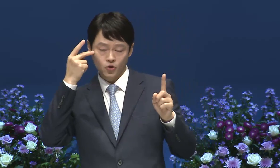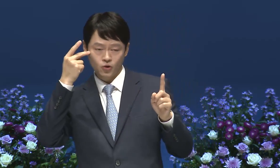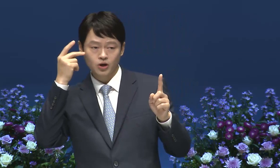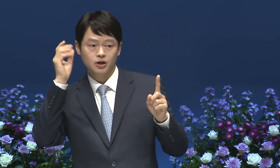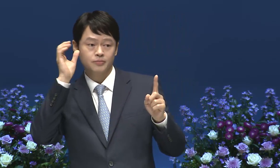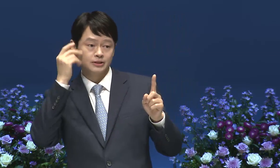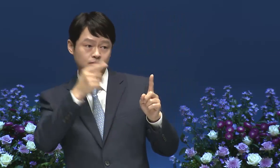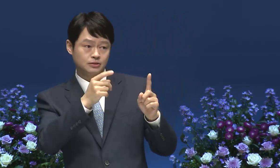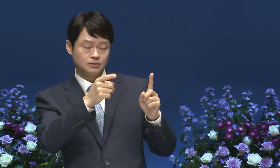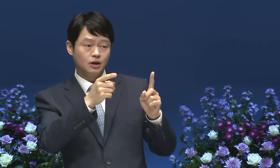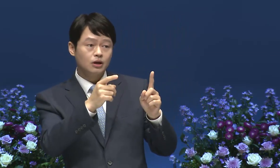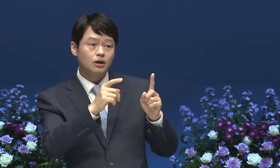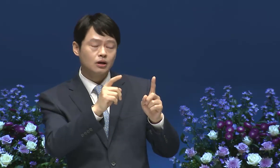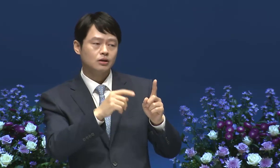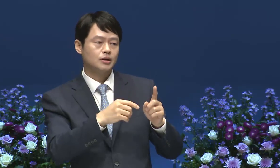페드로 장로님을 만나게 되었습니다.